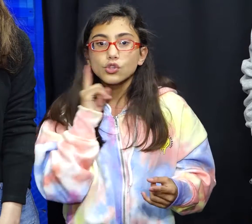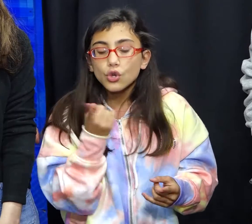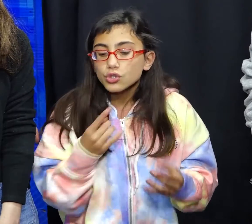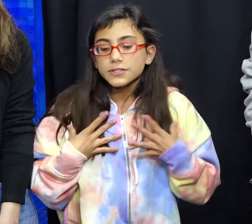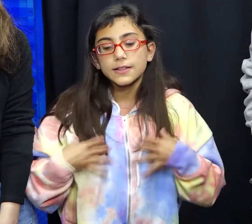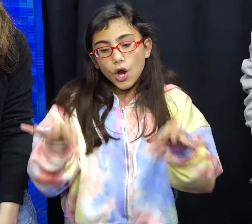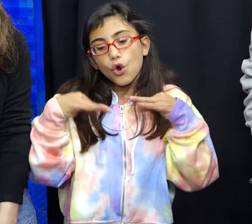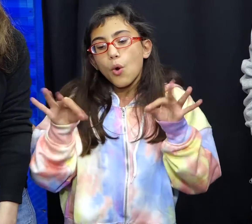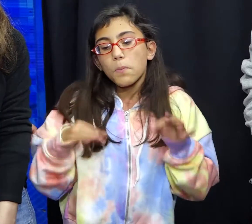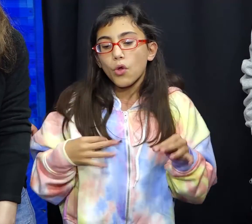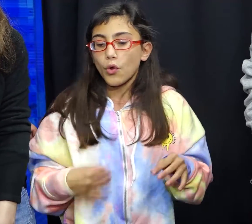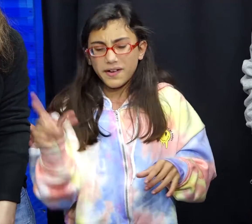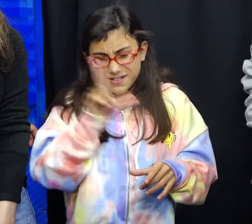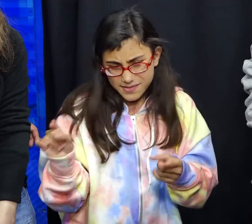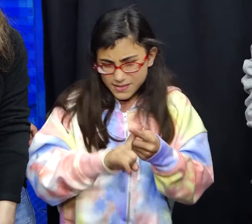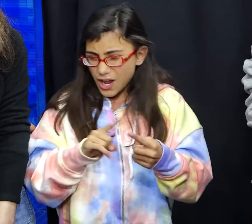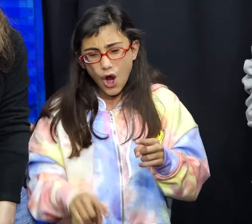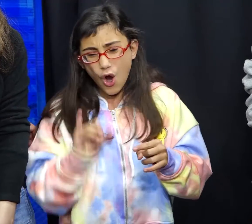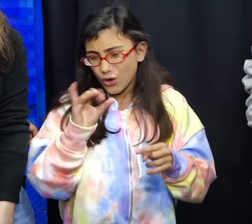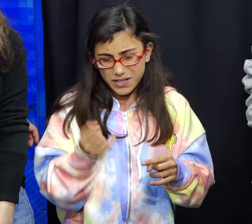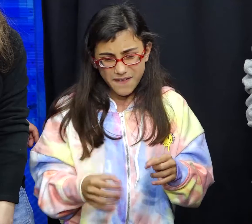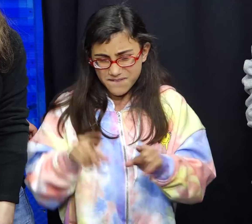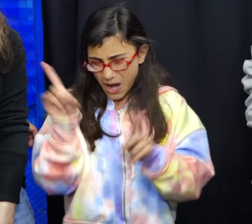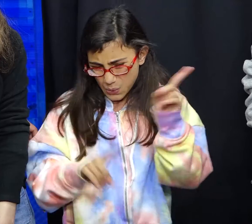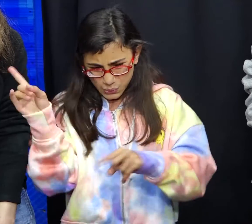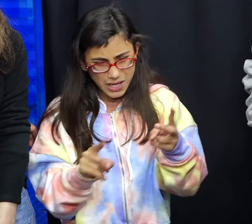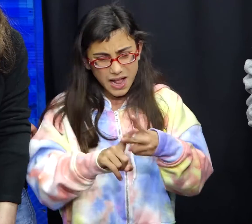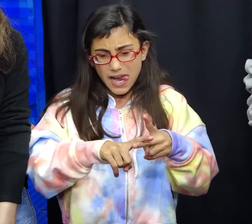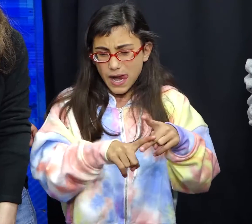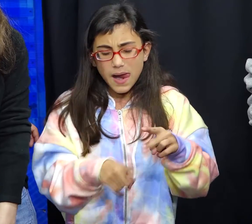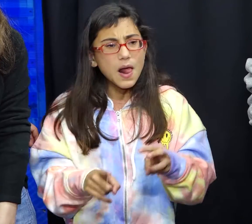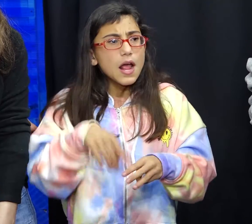Entonces, siempre yo lo que quiero es que la persona sorda esté cómoda.